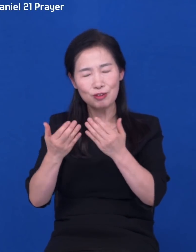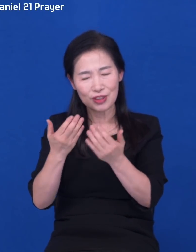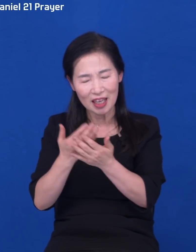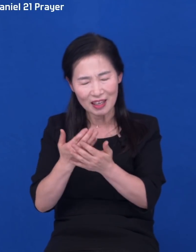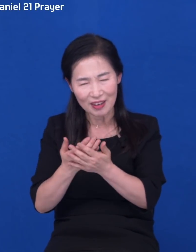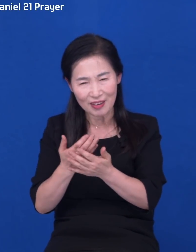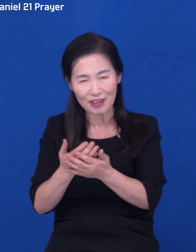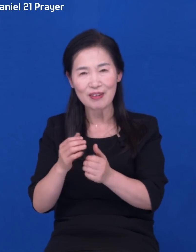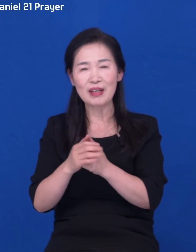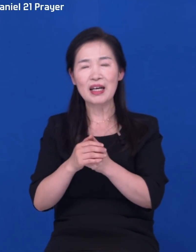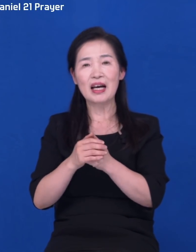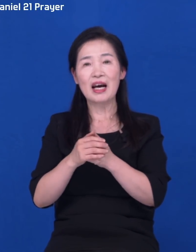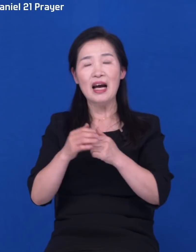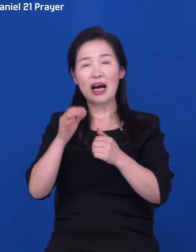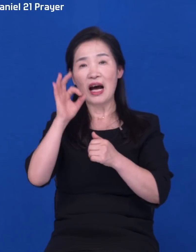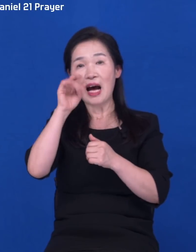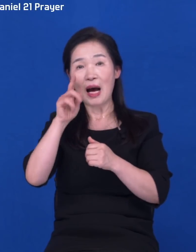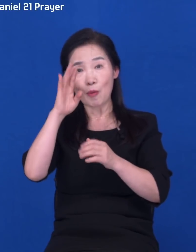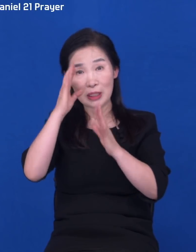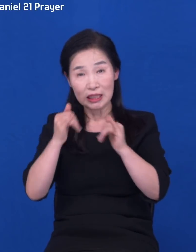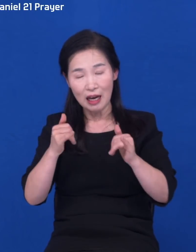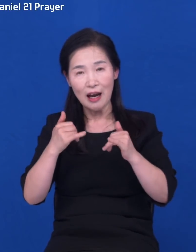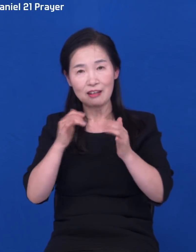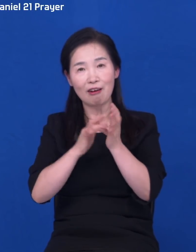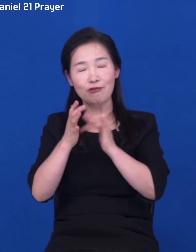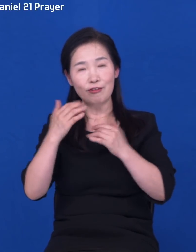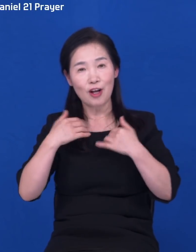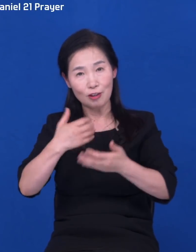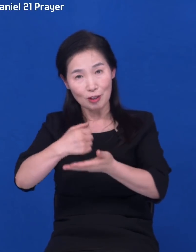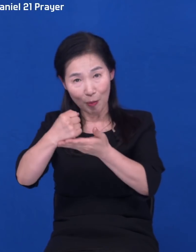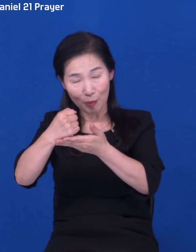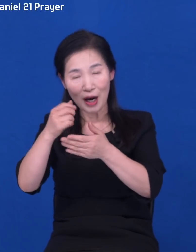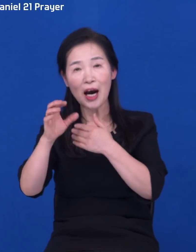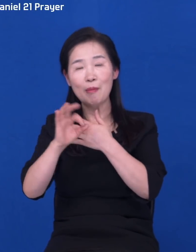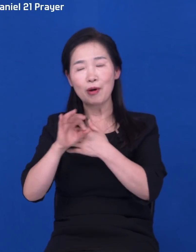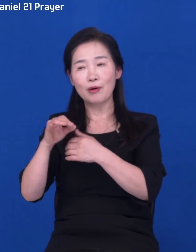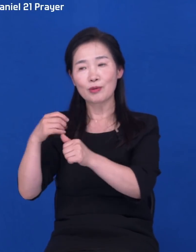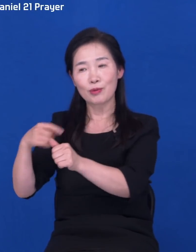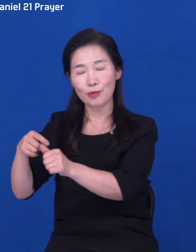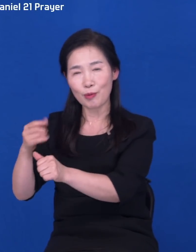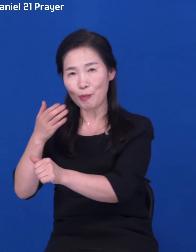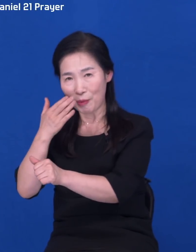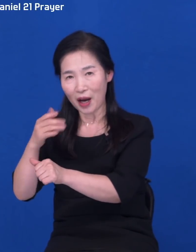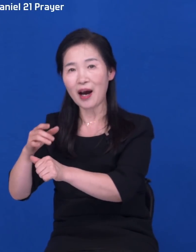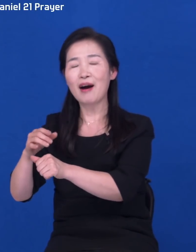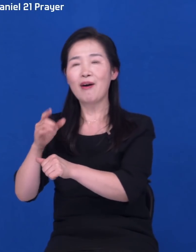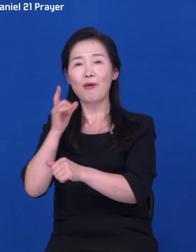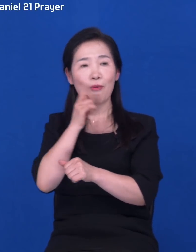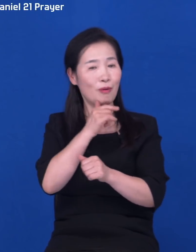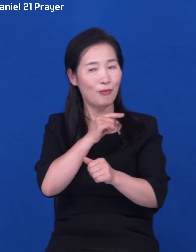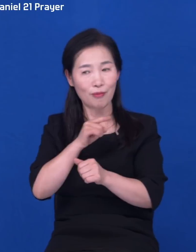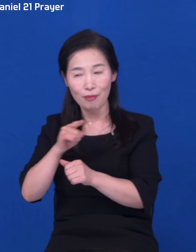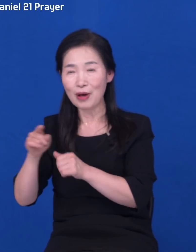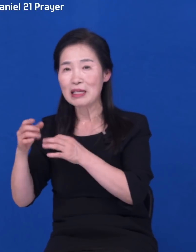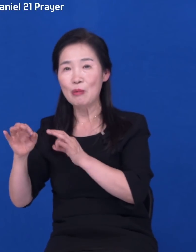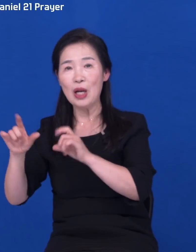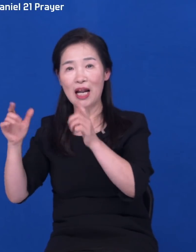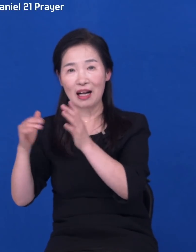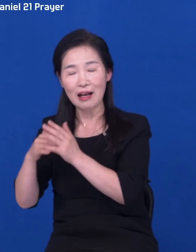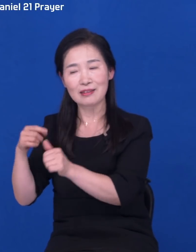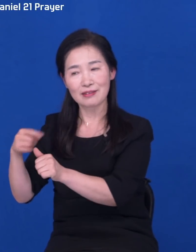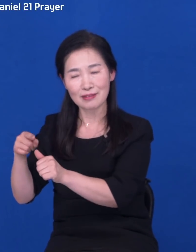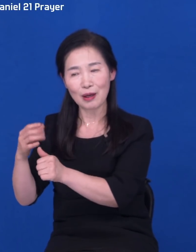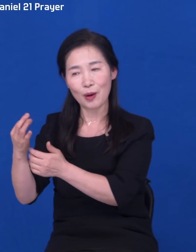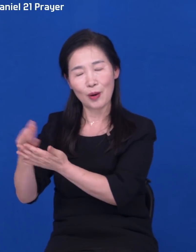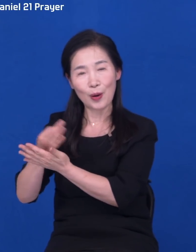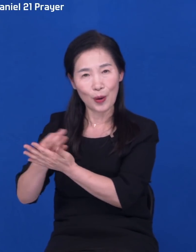수업이 들어오고 암환자가 영접하면 수업이 들어오고 해서 월요일부터 금요일까지 스케줄이 쫙 맞춰지더라고요. 중학교도 가고 여러